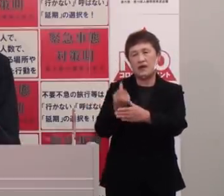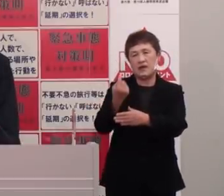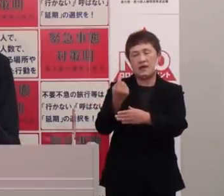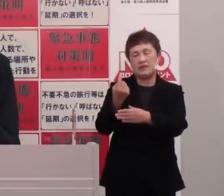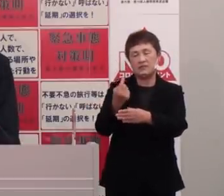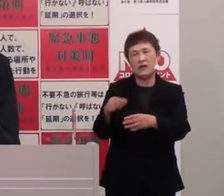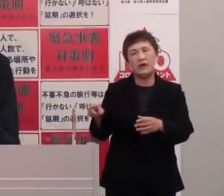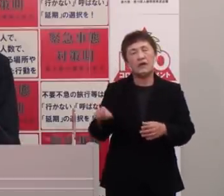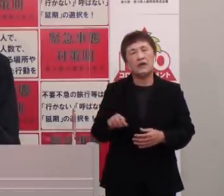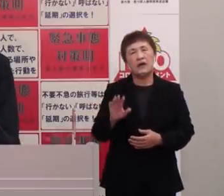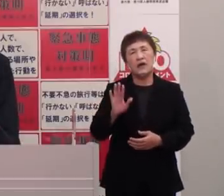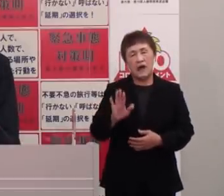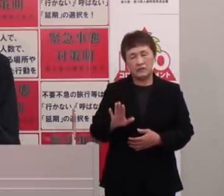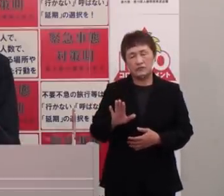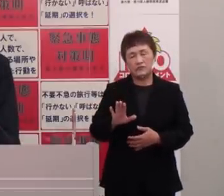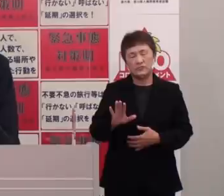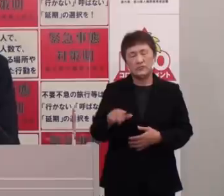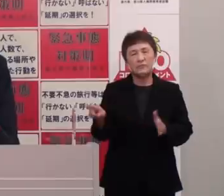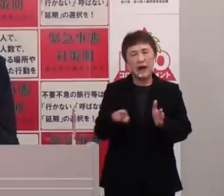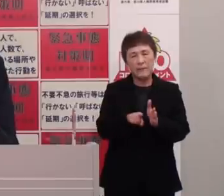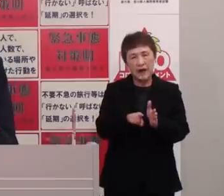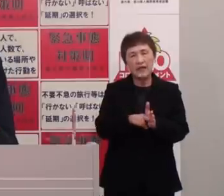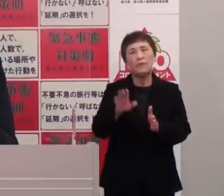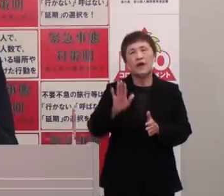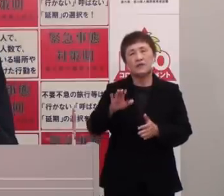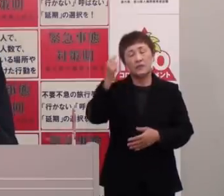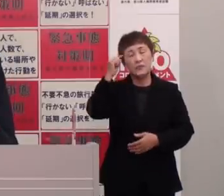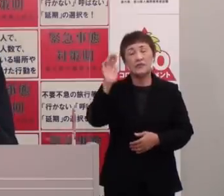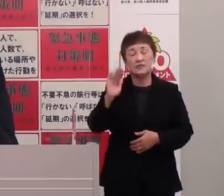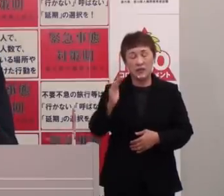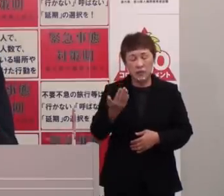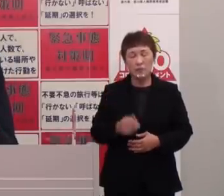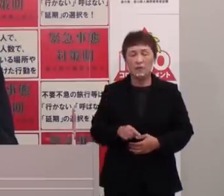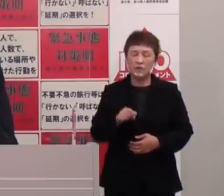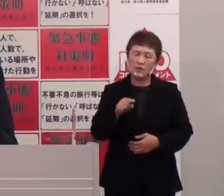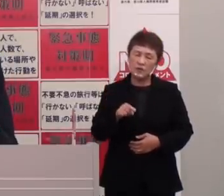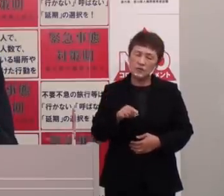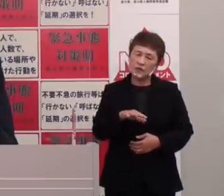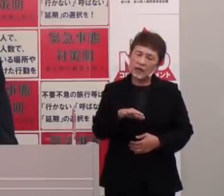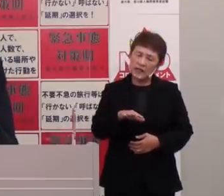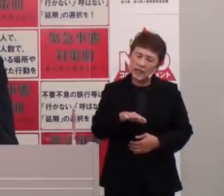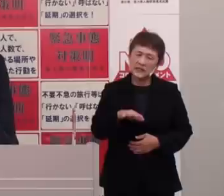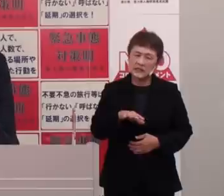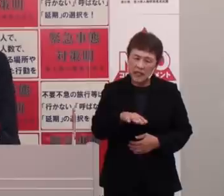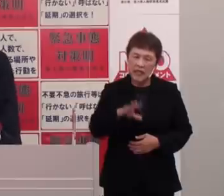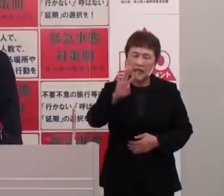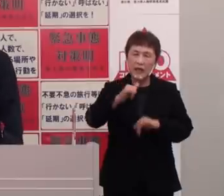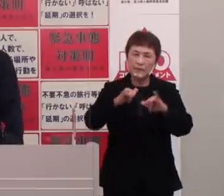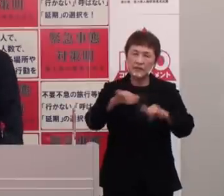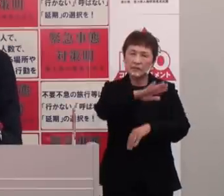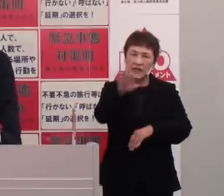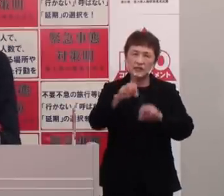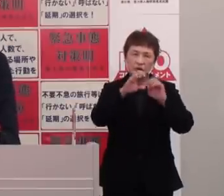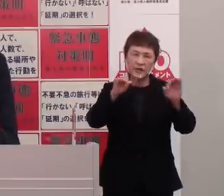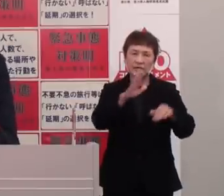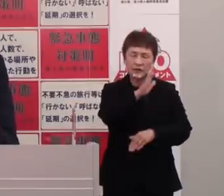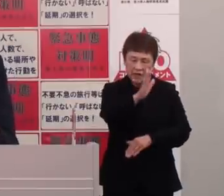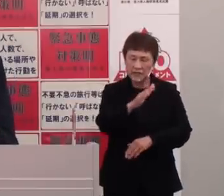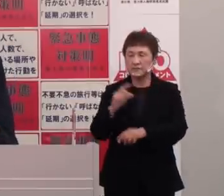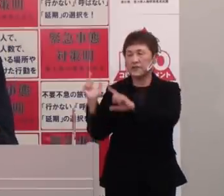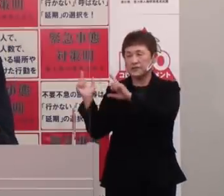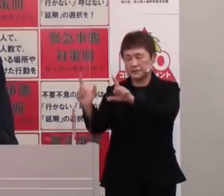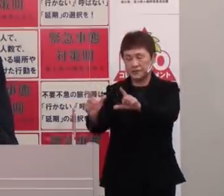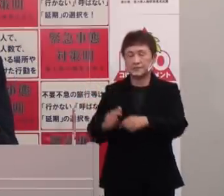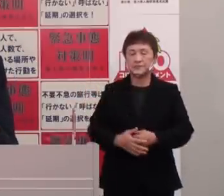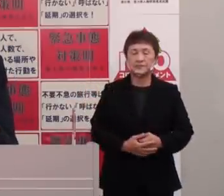まで何度かご発言していただいてるんですが、そのあたりの観点で改めて、県民への呼びかけ等ありますか。 はい、